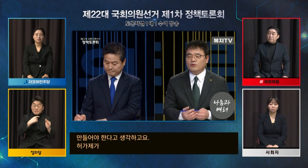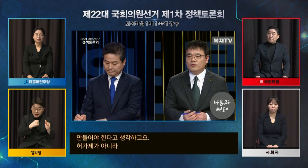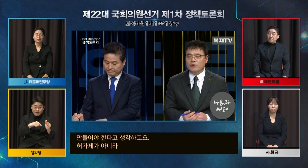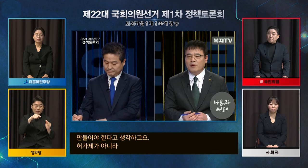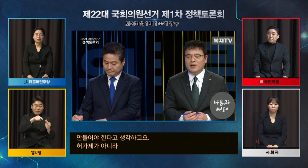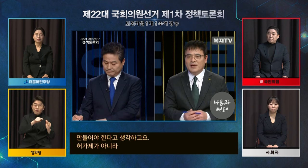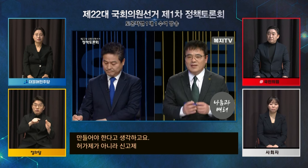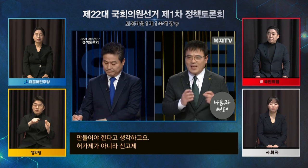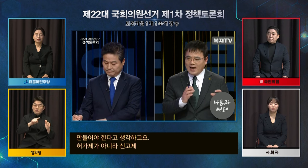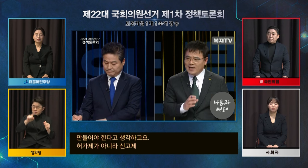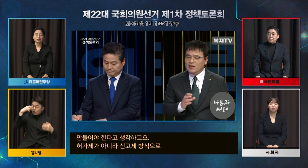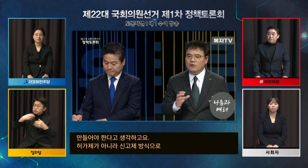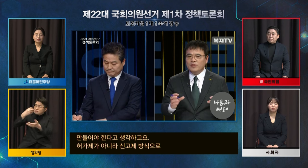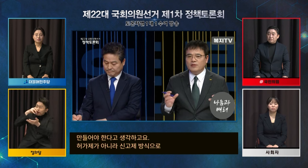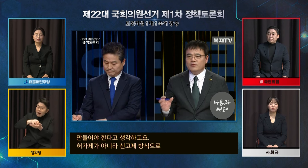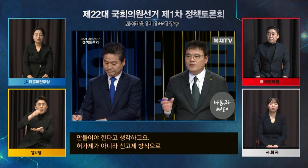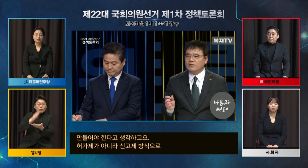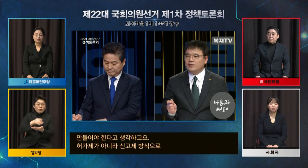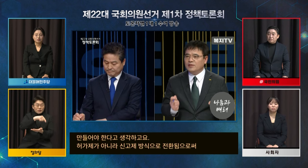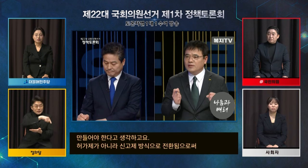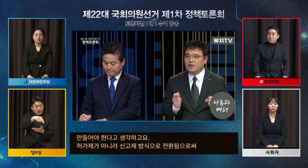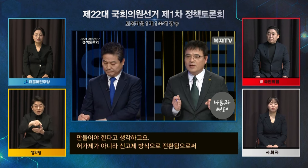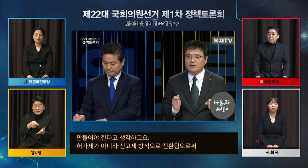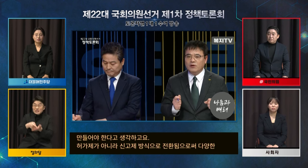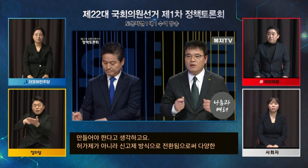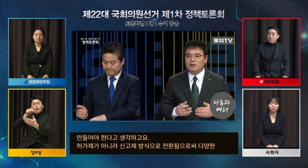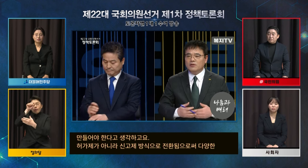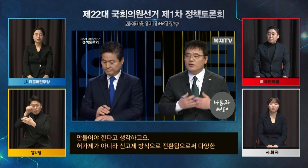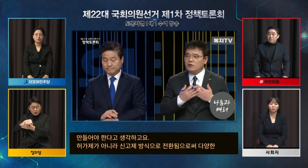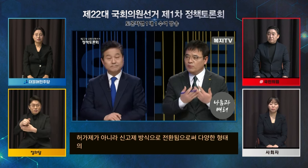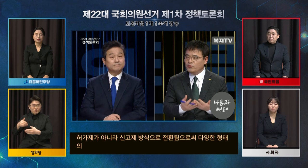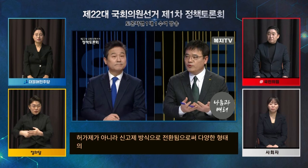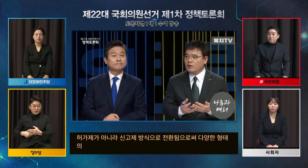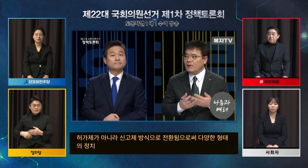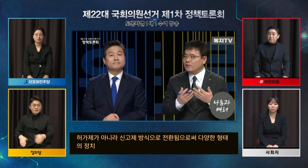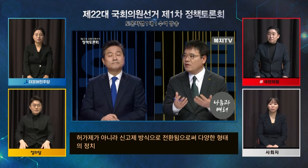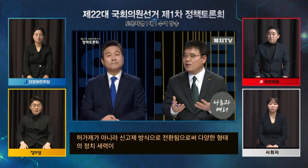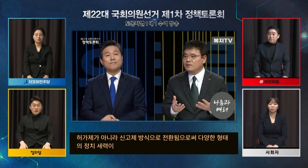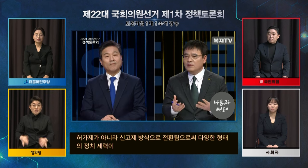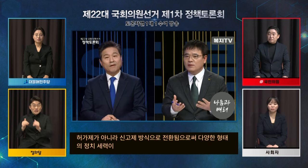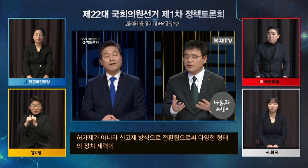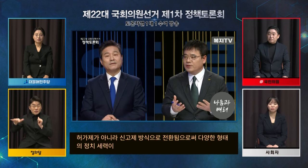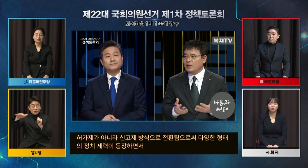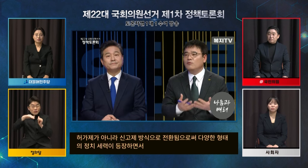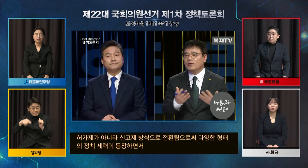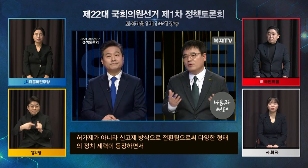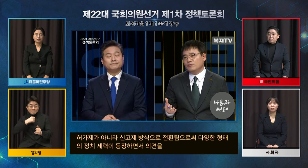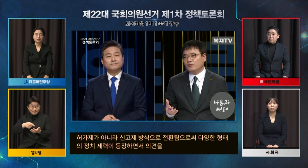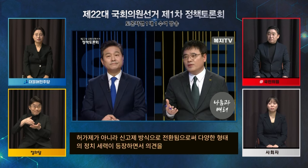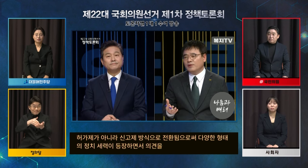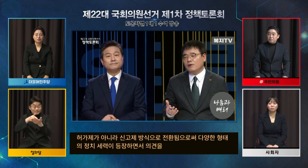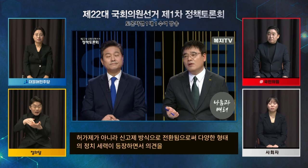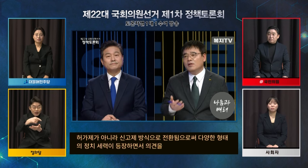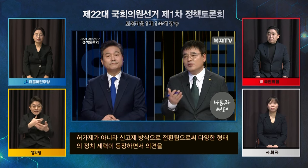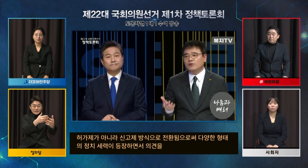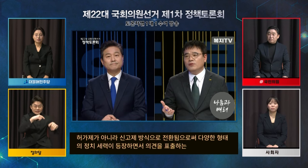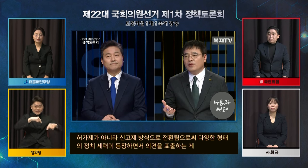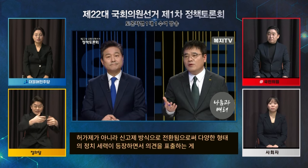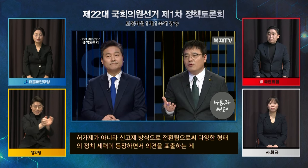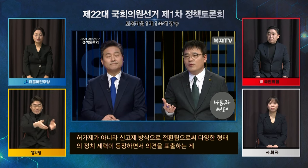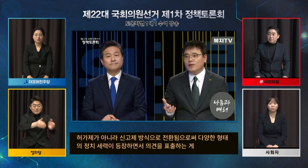전환됨으로써 다양한 형태의 정치 세력들이 등장해서 의견을 표출하고 만들어가는 것이 제도화되었으면 좋겠어요.